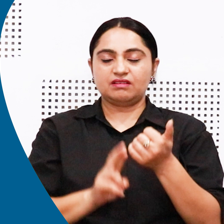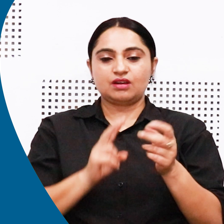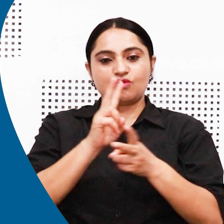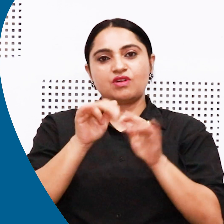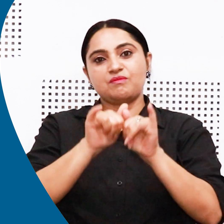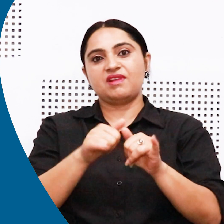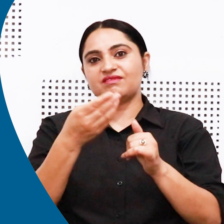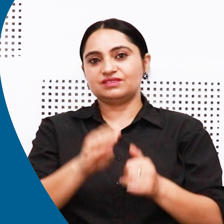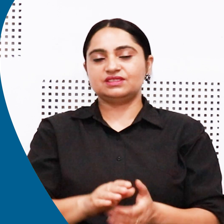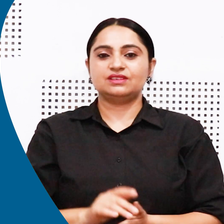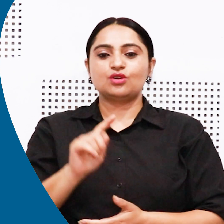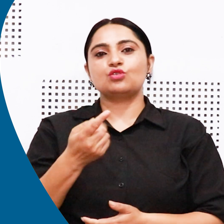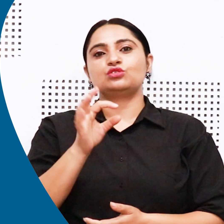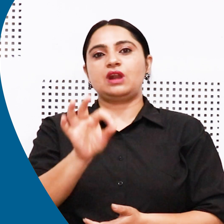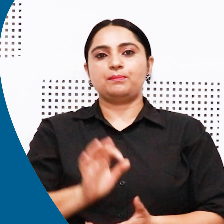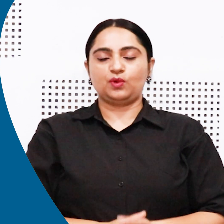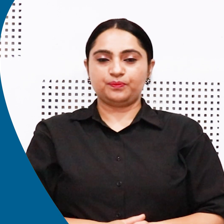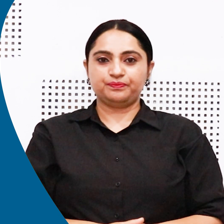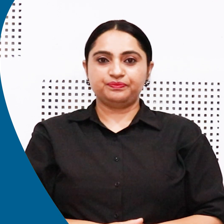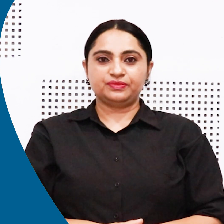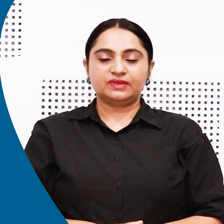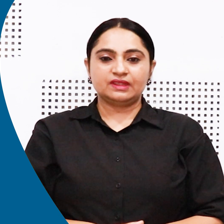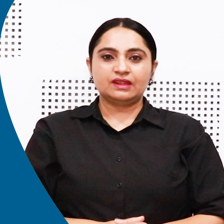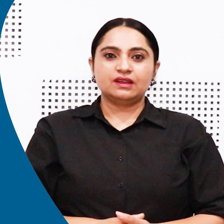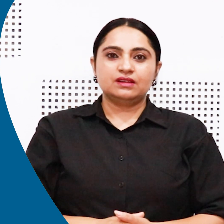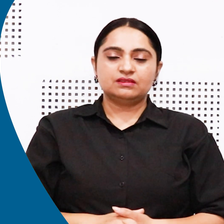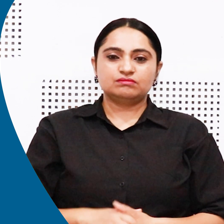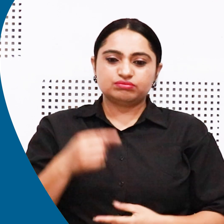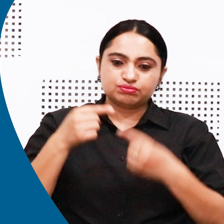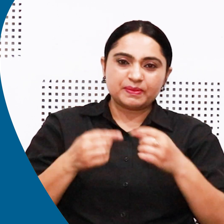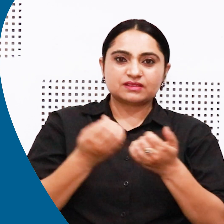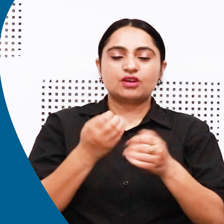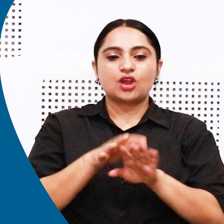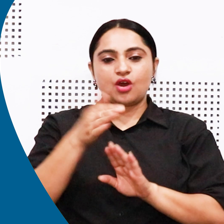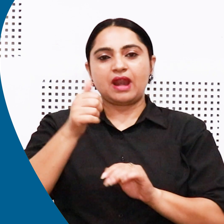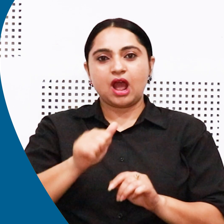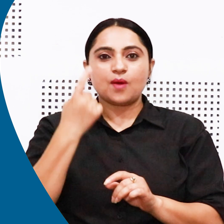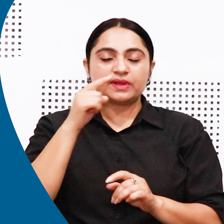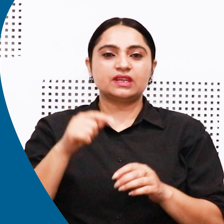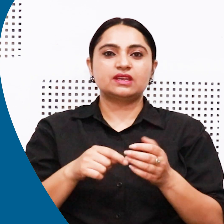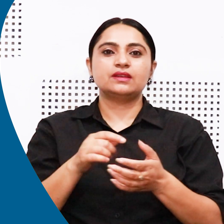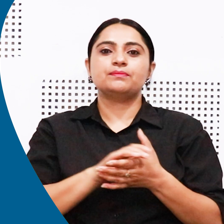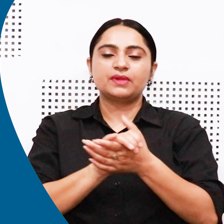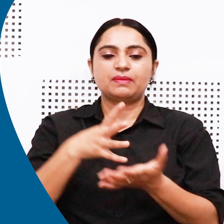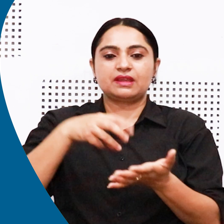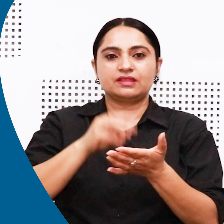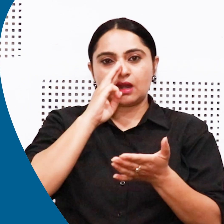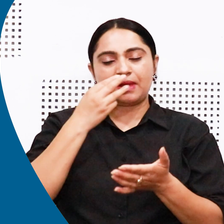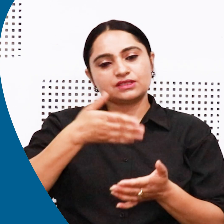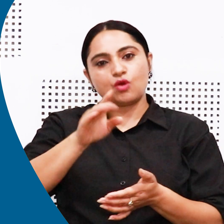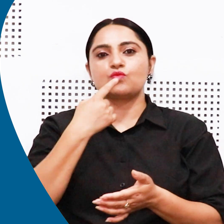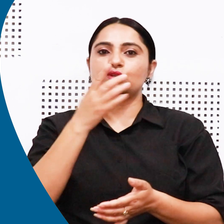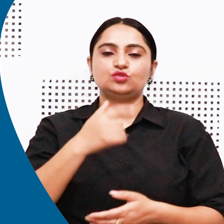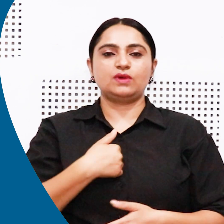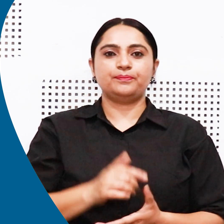कुरा मिलाउनु हुने रहेछ। कस्तो राम्रो। मनमुटाव गर्नेहरूलाई अबदेखि यो मेलमिलाप केन्द्रमै जाऊ भन्छु म